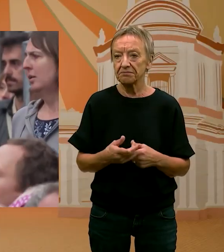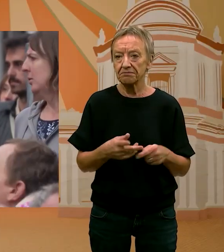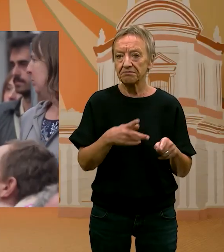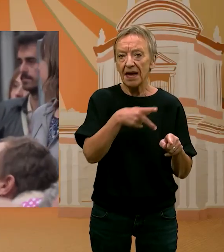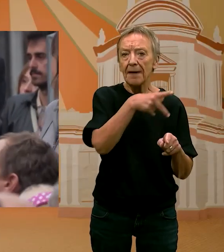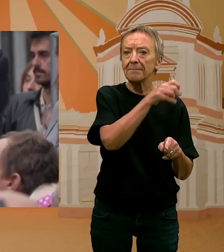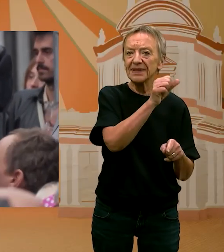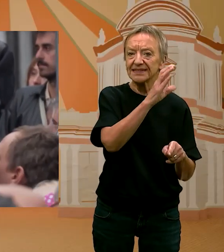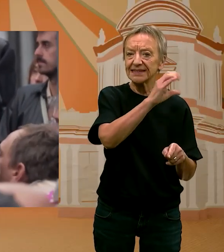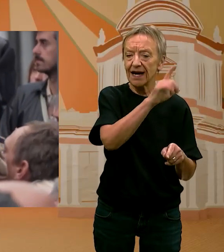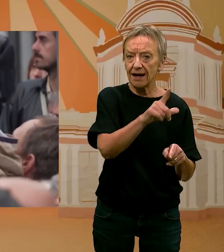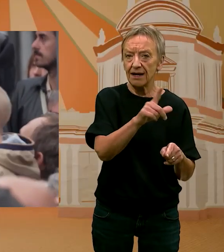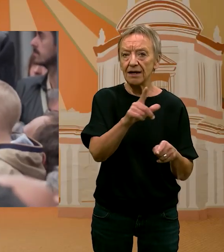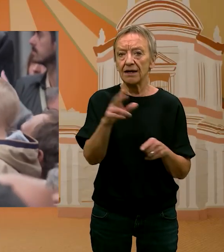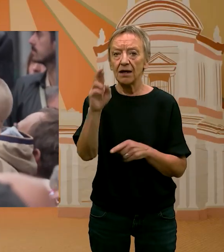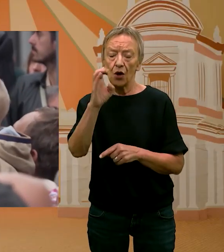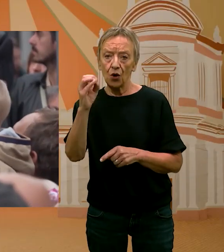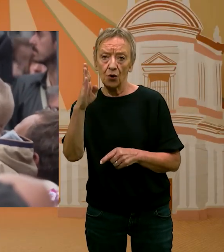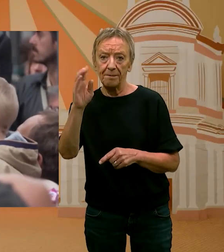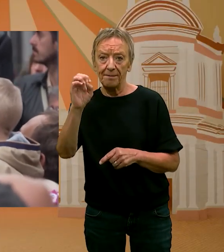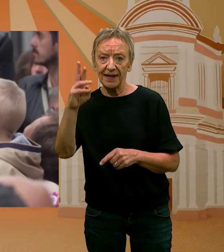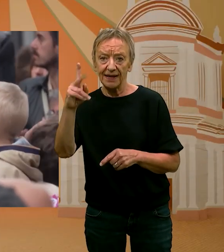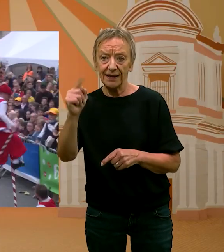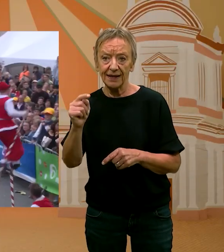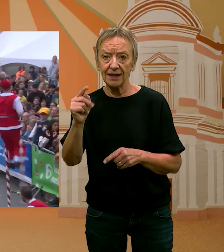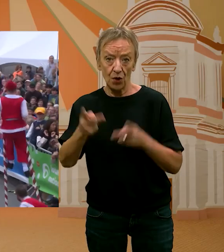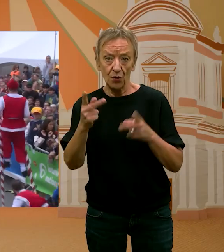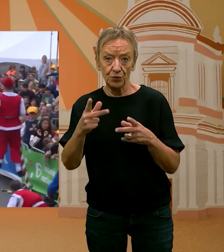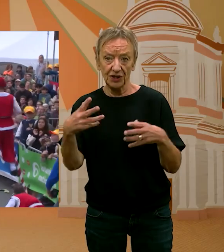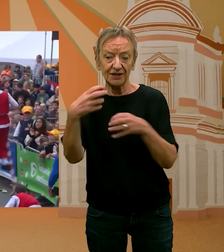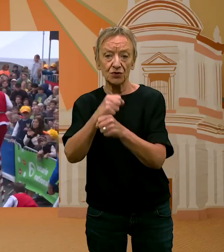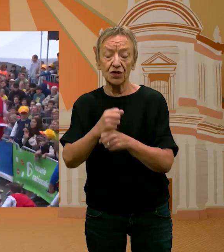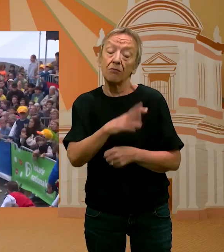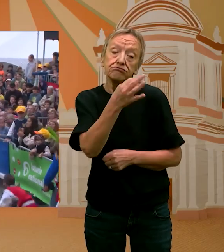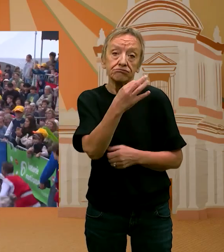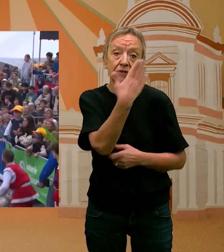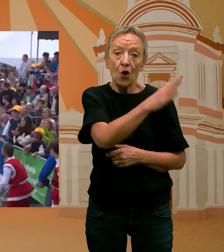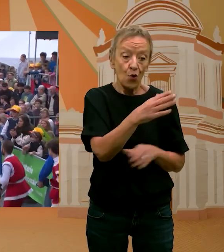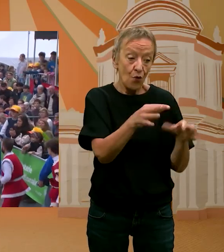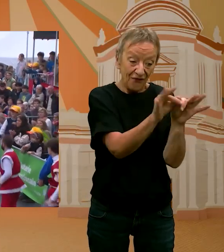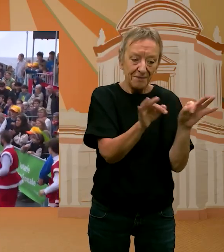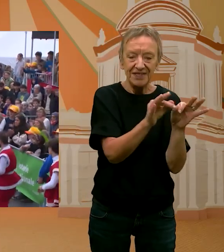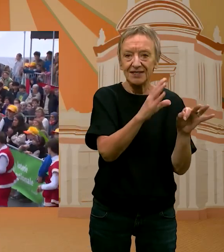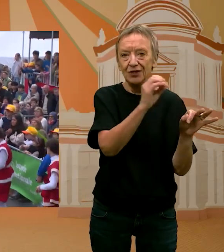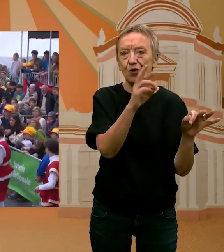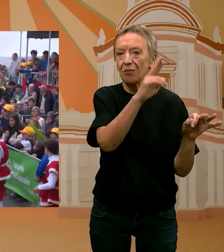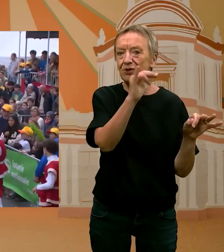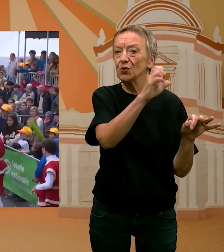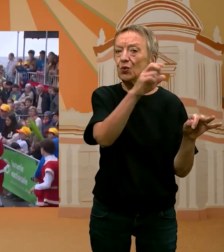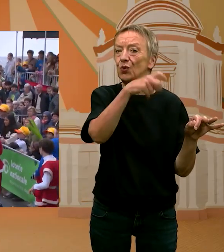non? Je pense que ce serait la chose à faire parce que clairement, le clan Corbiot va se resserrer après et ça va être pour eux deux. Oui. Ouais, à leur place, je